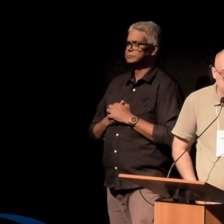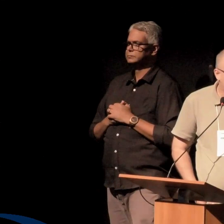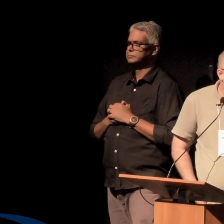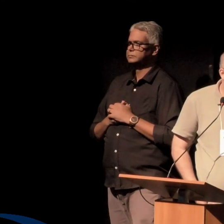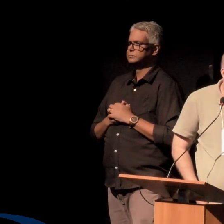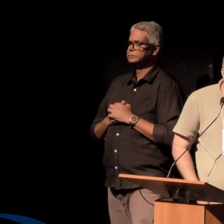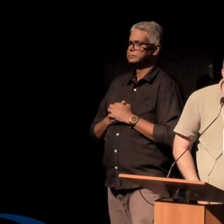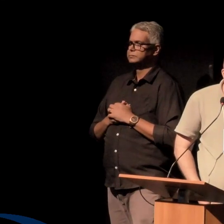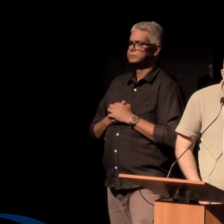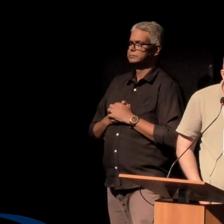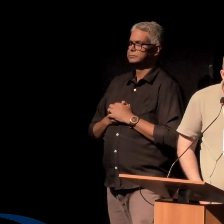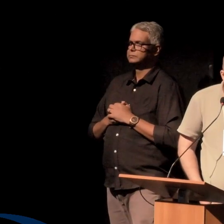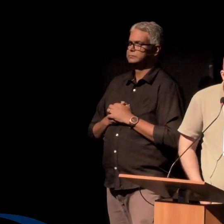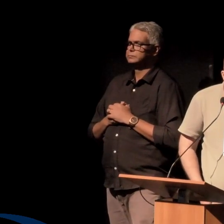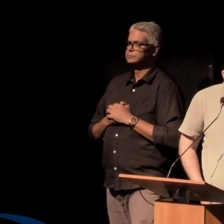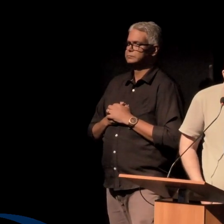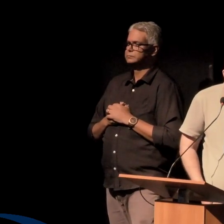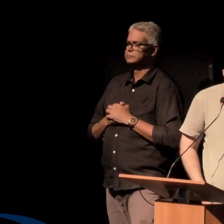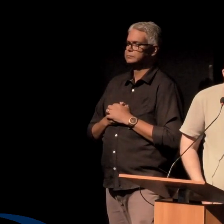lá